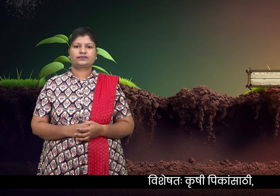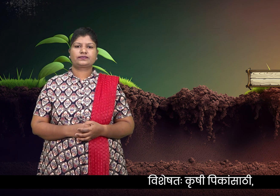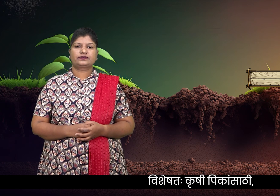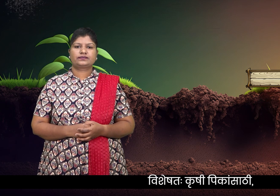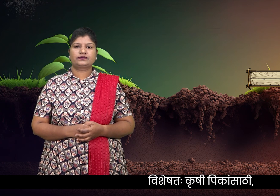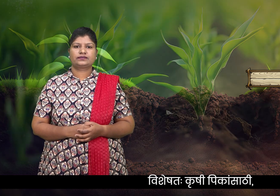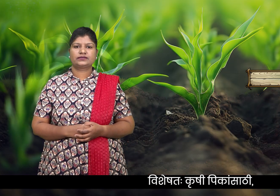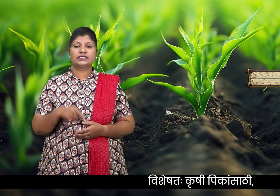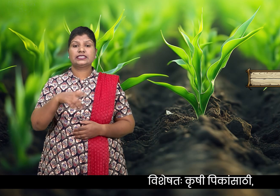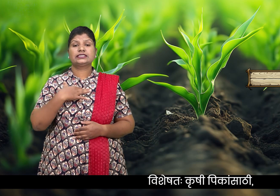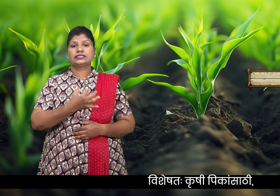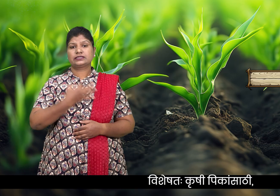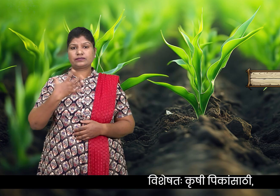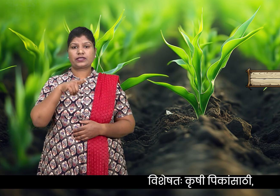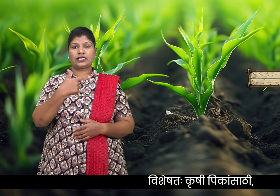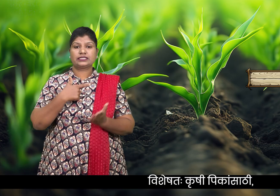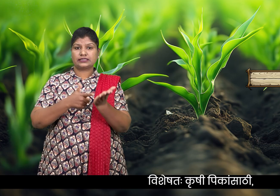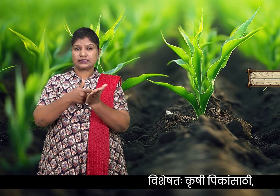विशेषतः कृषी पिकांसाठी